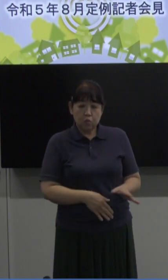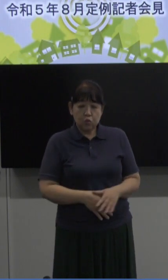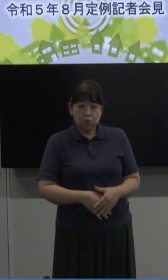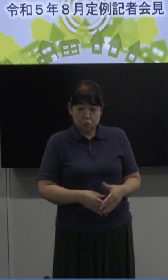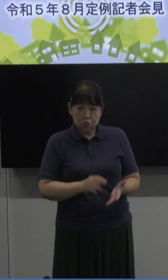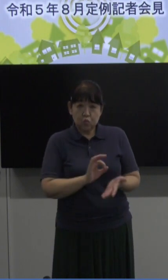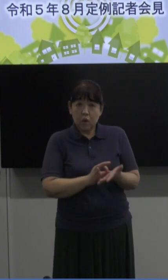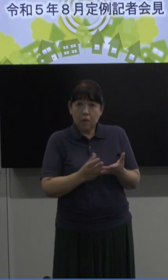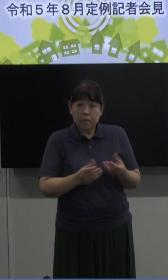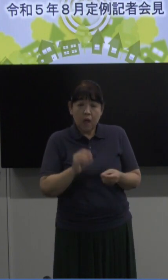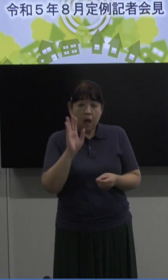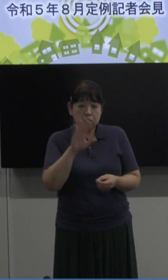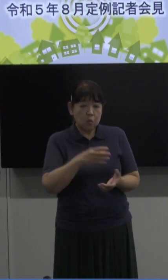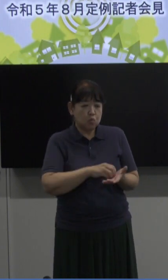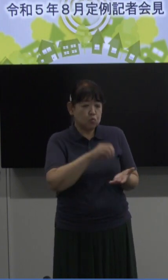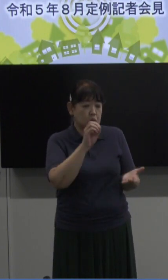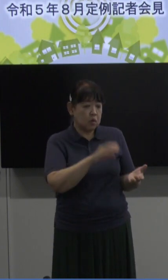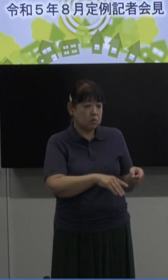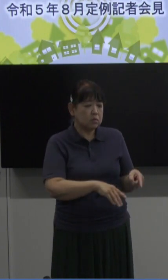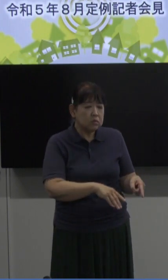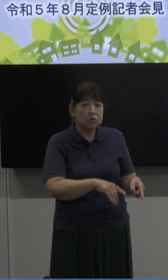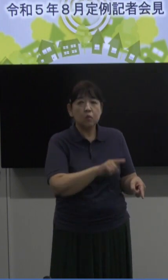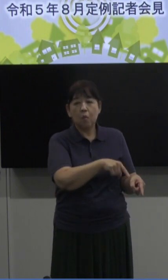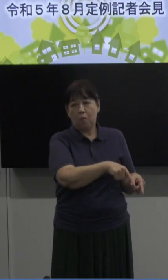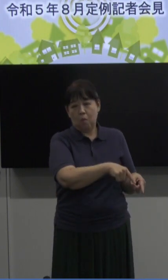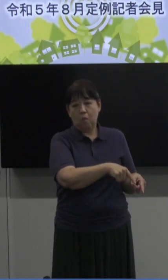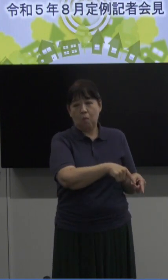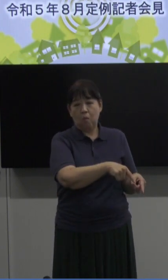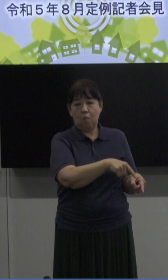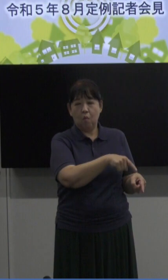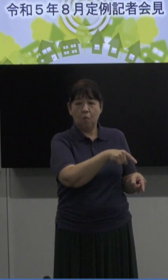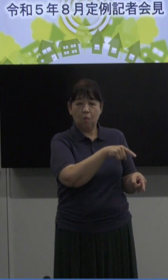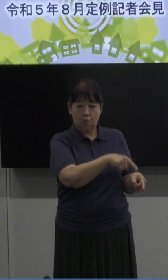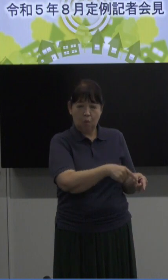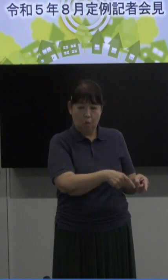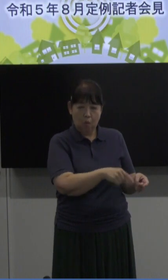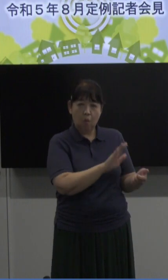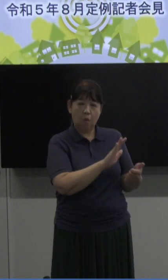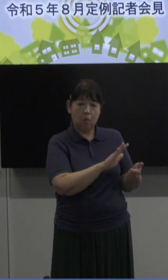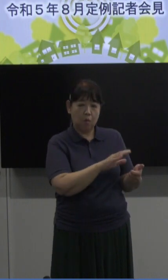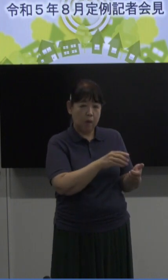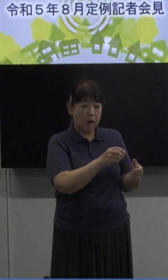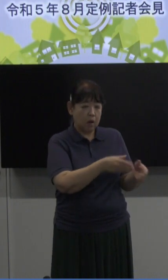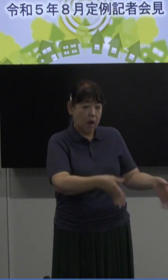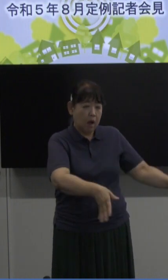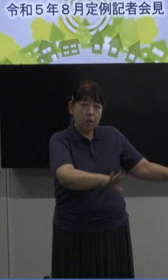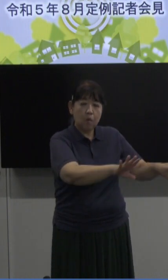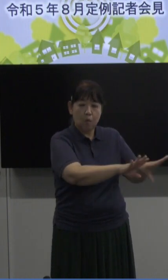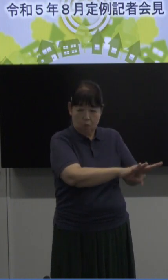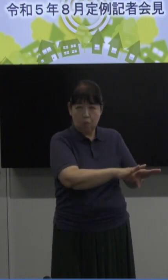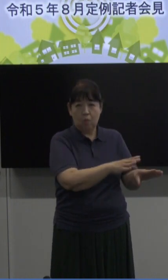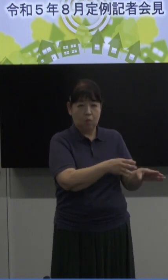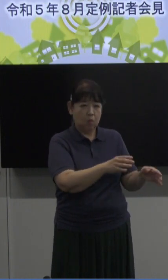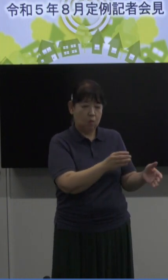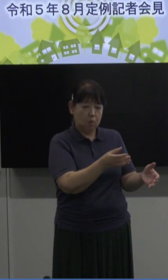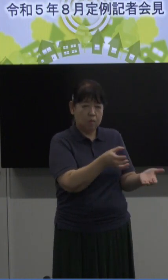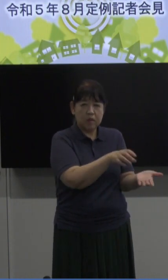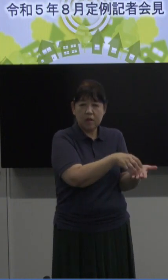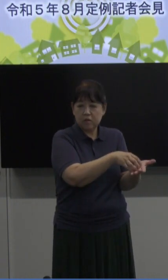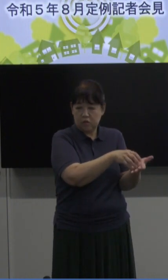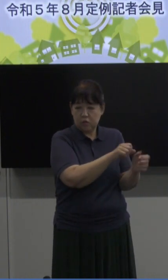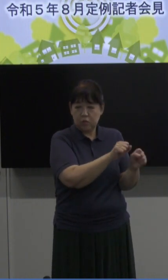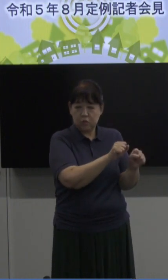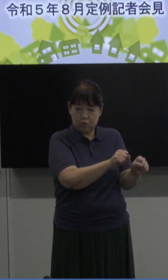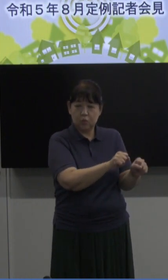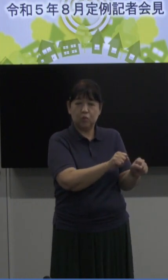むつの保管用のゴミ箱の購入費用に対し補助をいたすものでございます。対象施